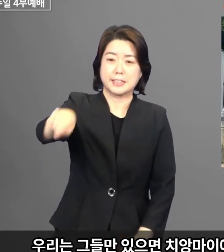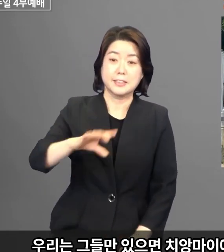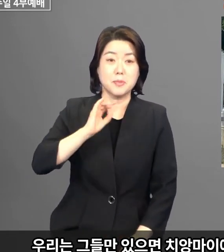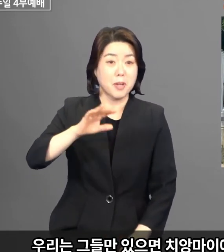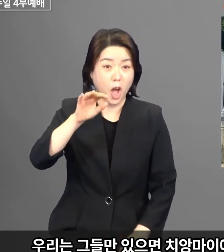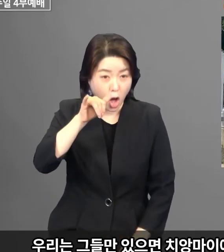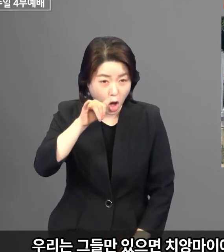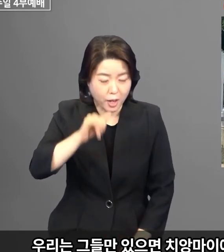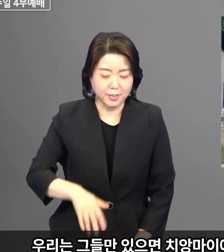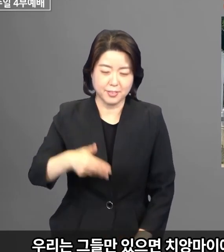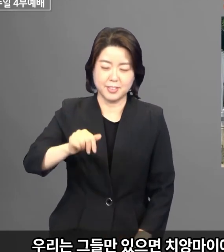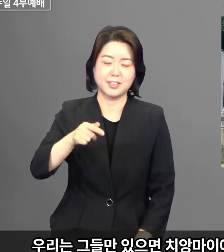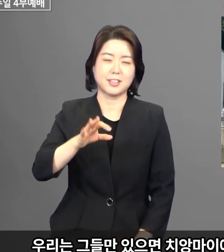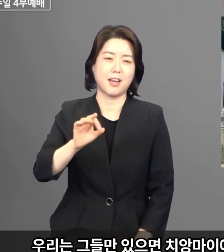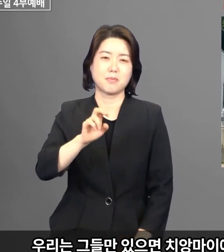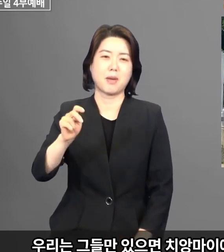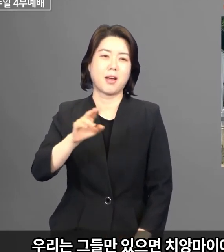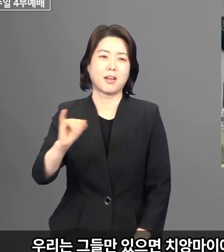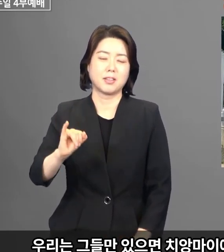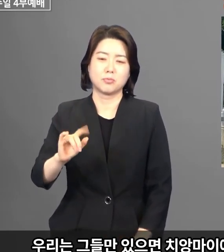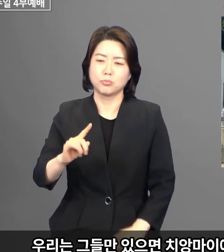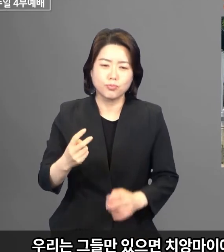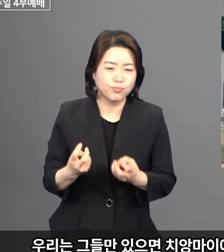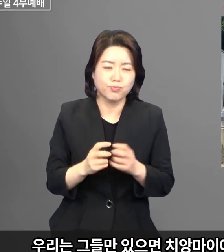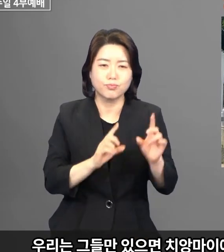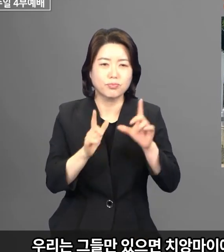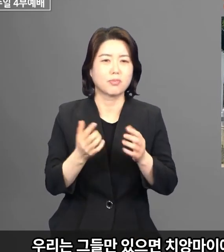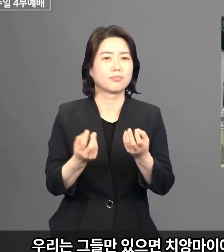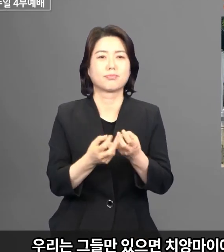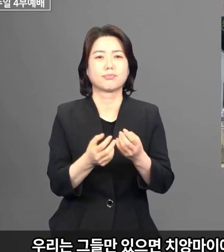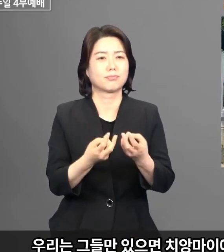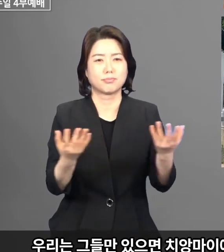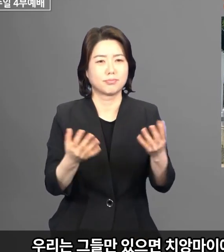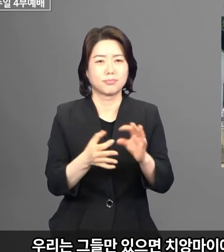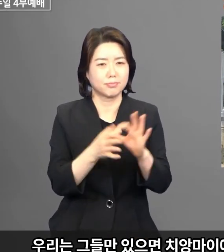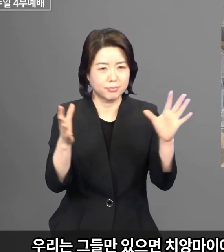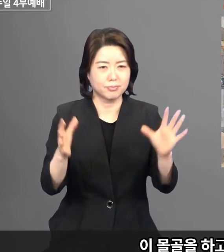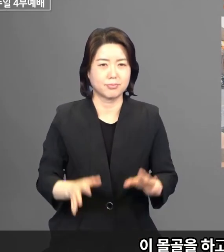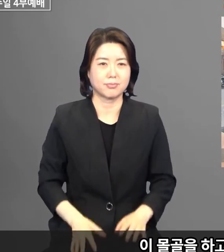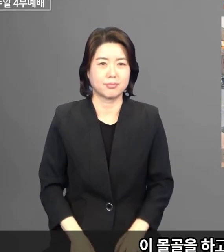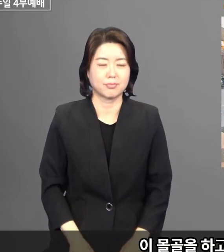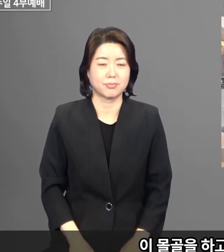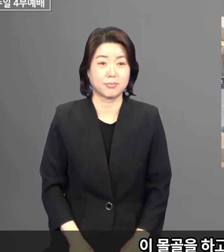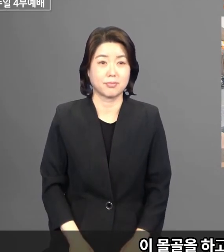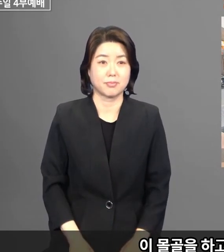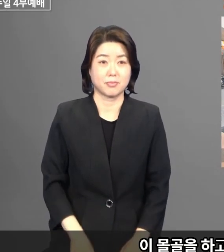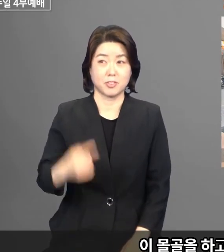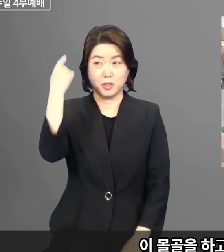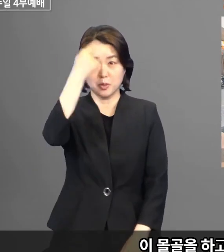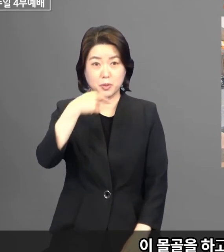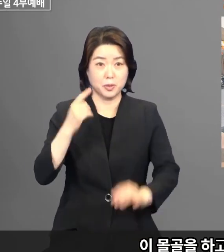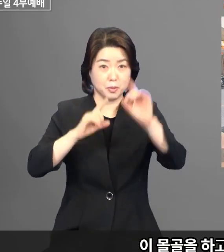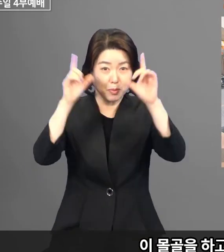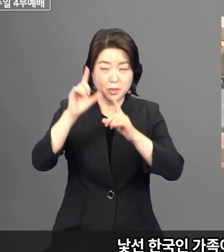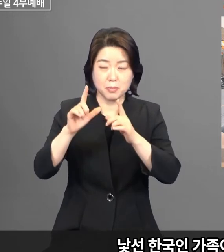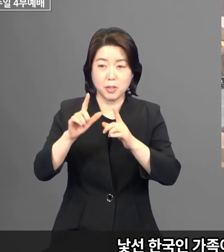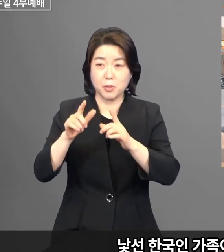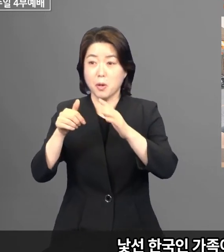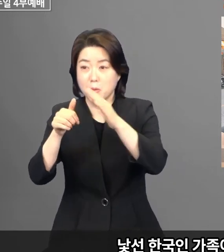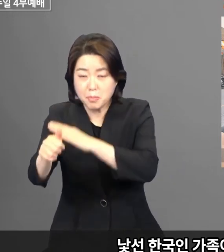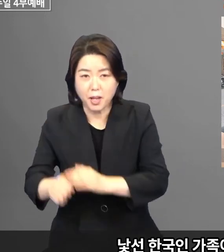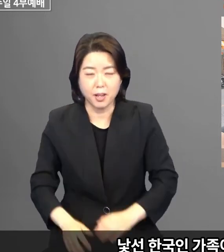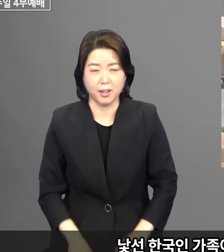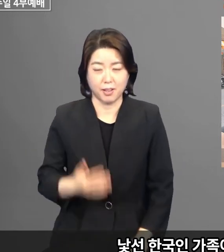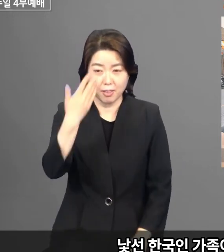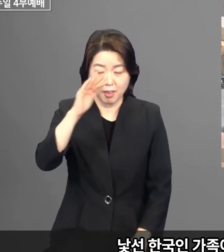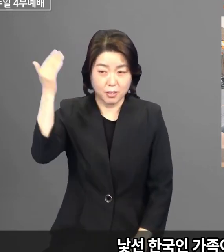있으면 치앙마이에서 어떻게 살아도 괜찮았습니다. 이 몰골을 하고 찾아갔습니다. 낯선